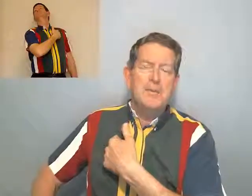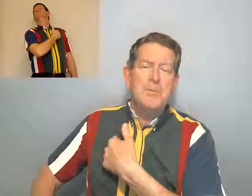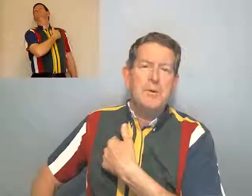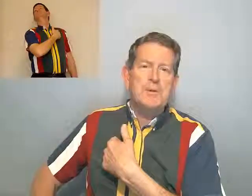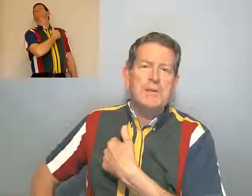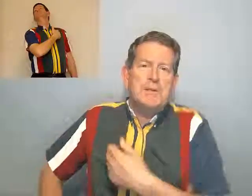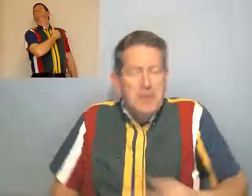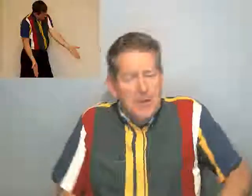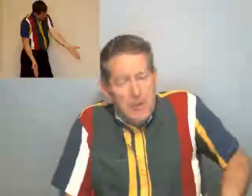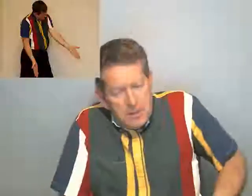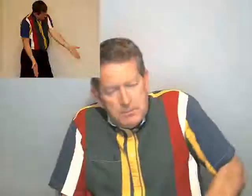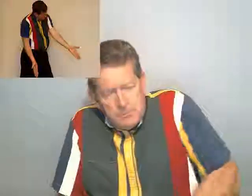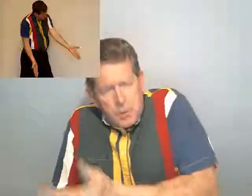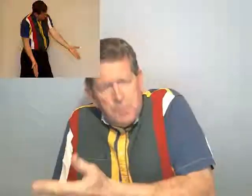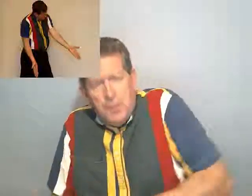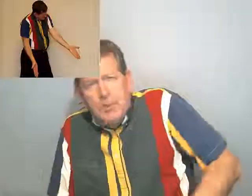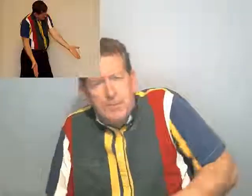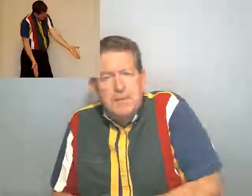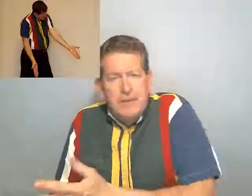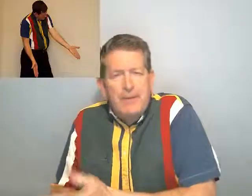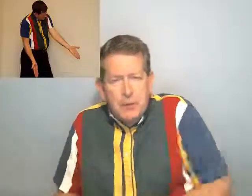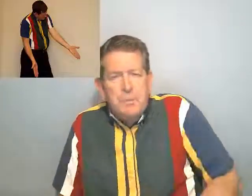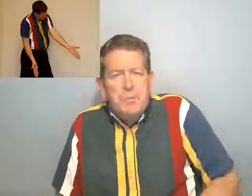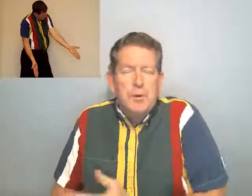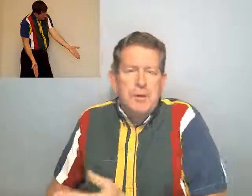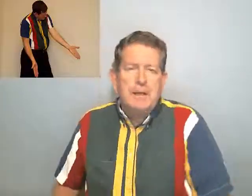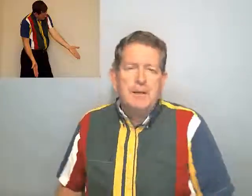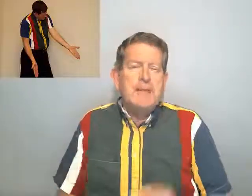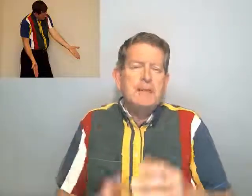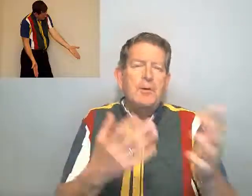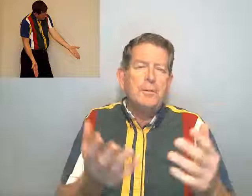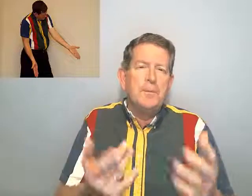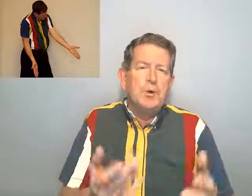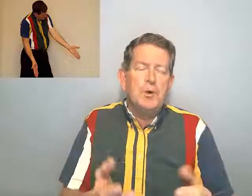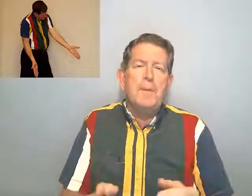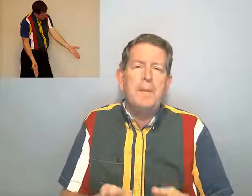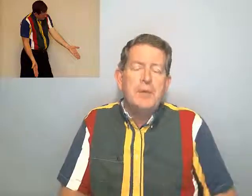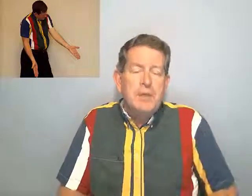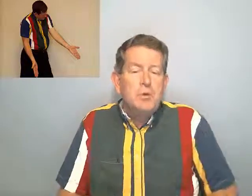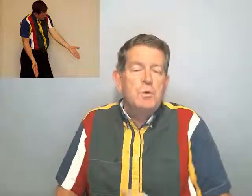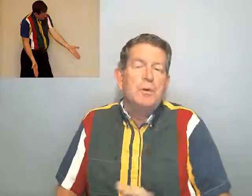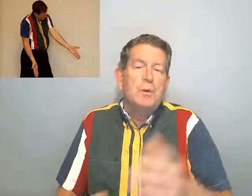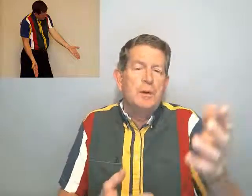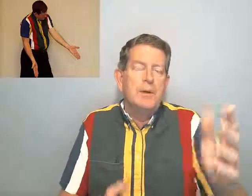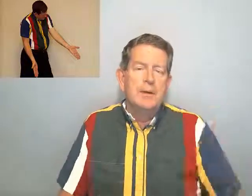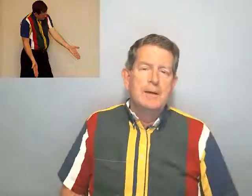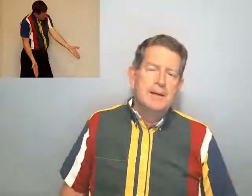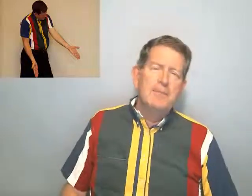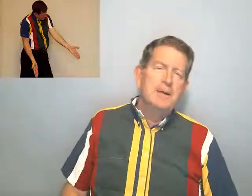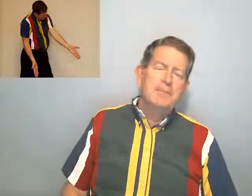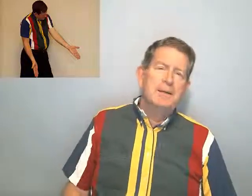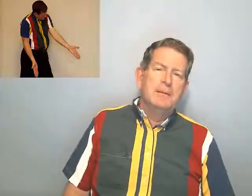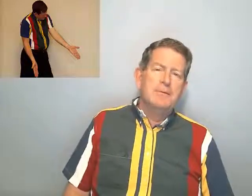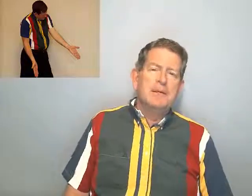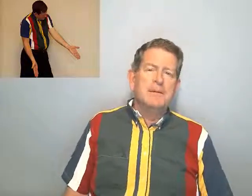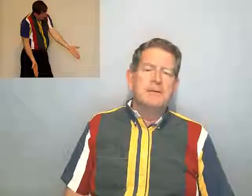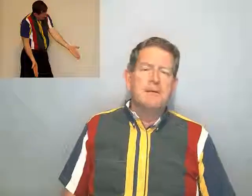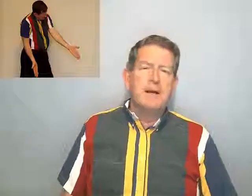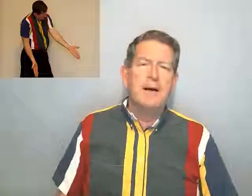numéro 6. Je peux. Ça va, je peux. Donc ça, c'est la forme de je. Normalement, on dit tu peux. Et, mais ça va, ça va,